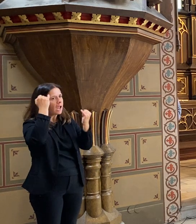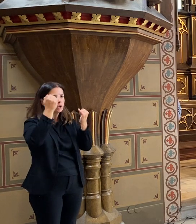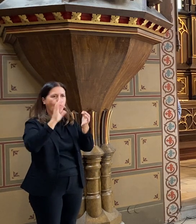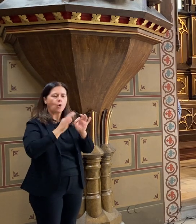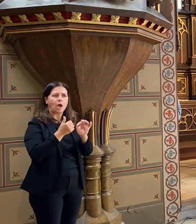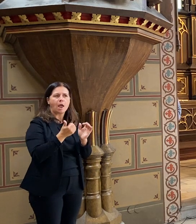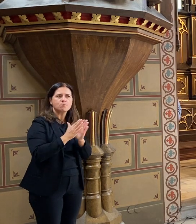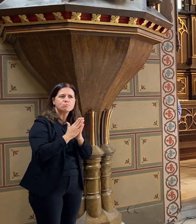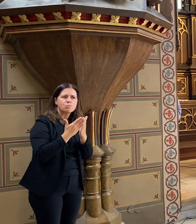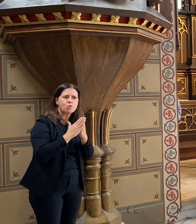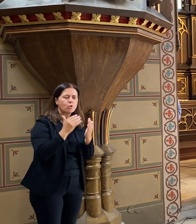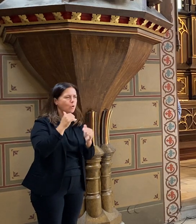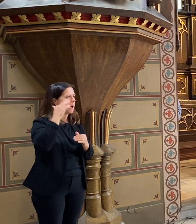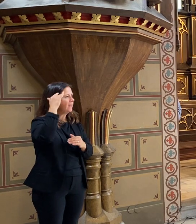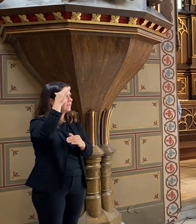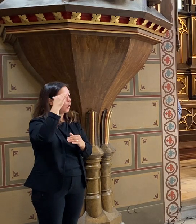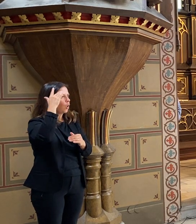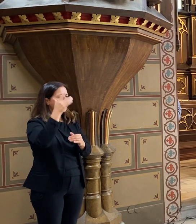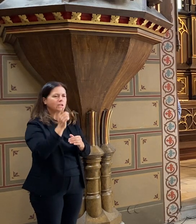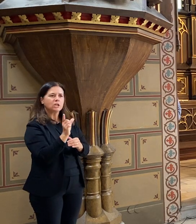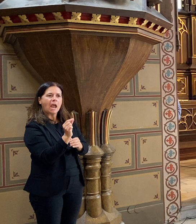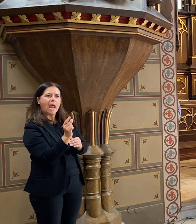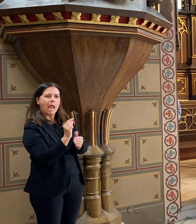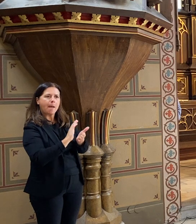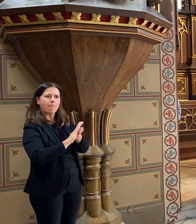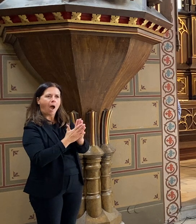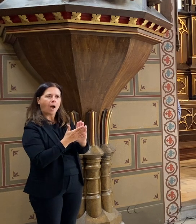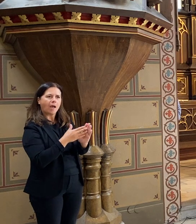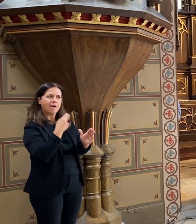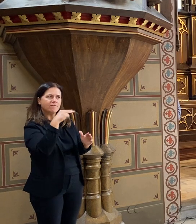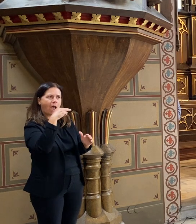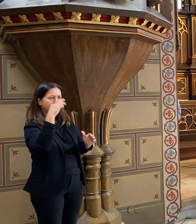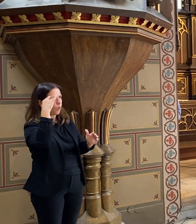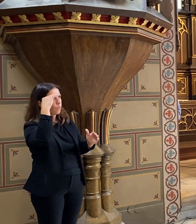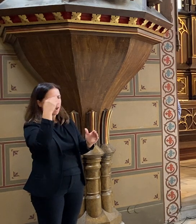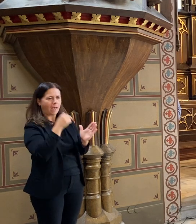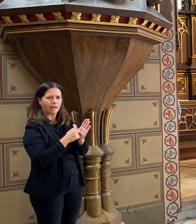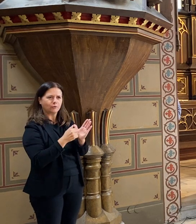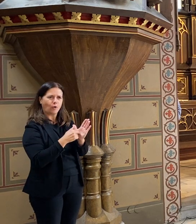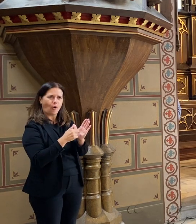über die theologischen Ehepaare weiter nachzudenken.